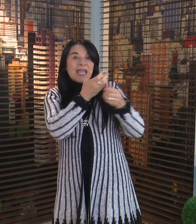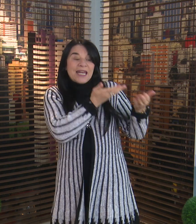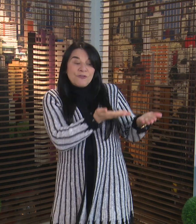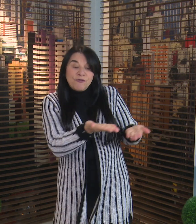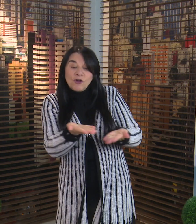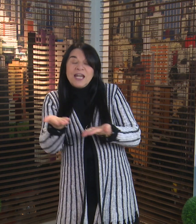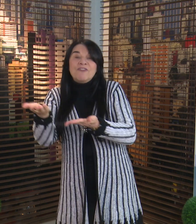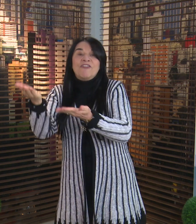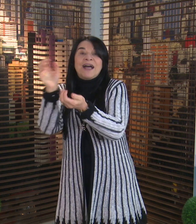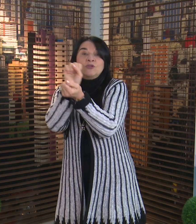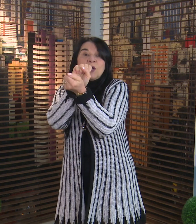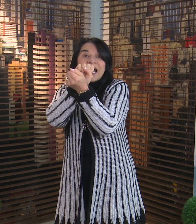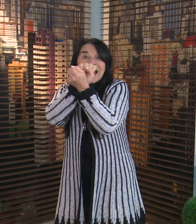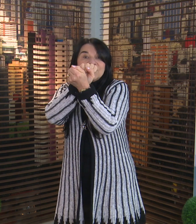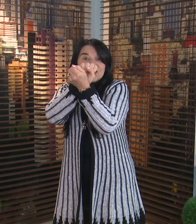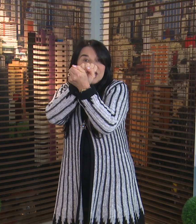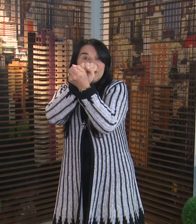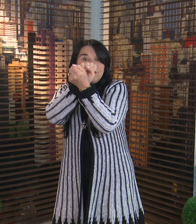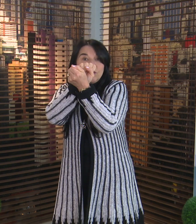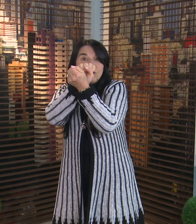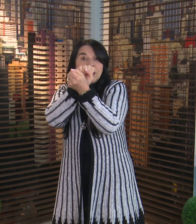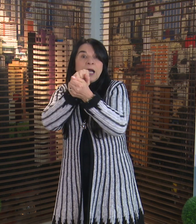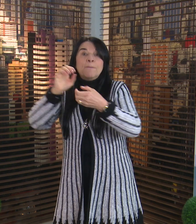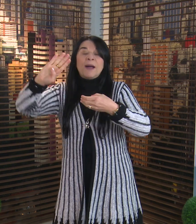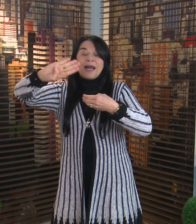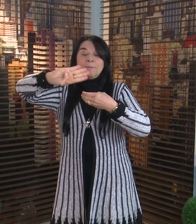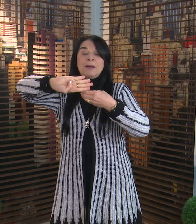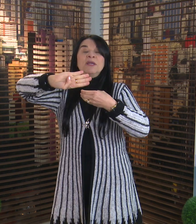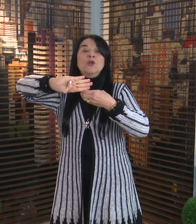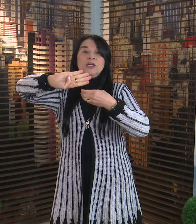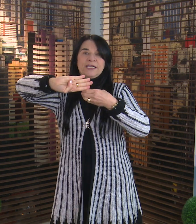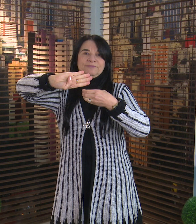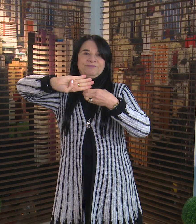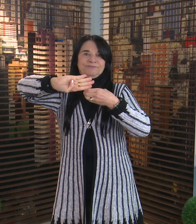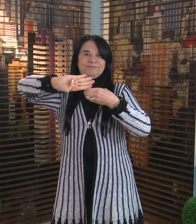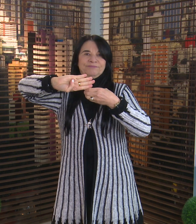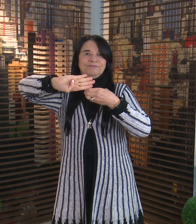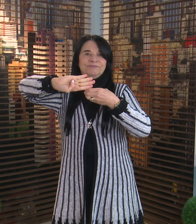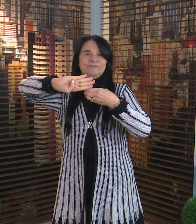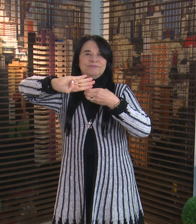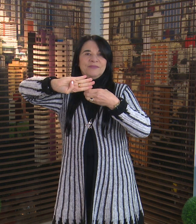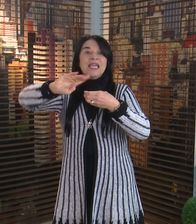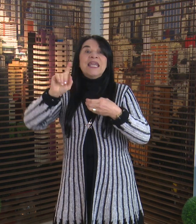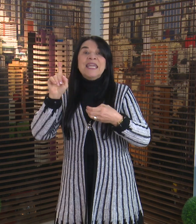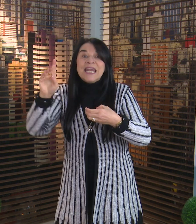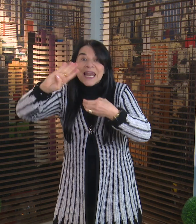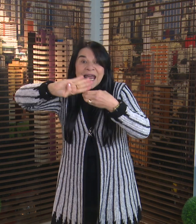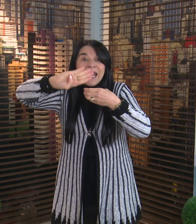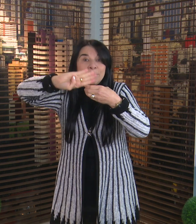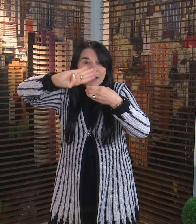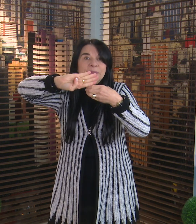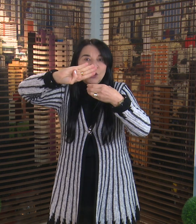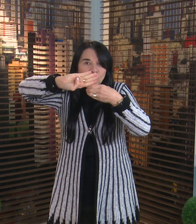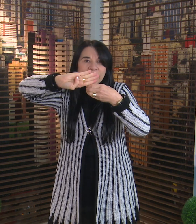ele foi levado cativo para a Babilônia. E lá na